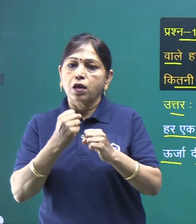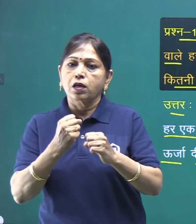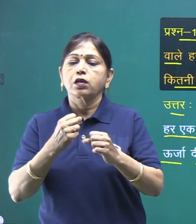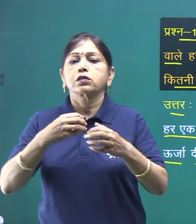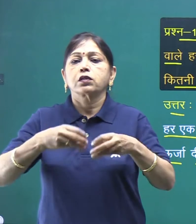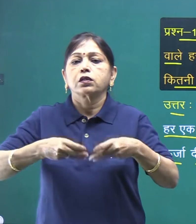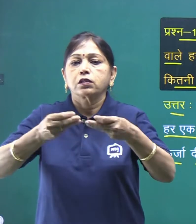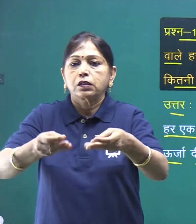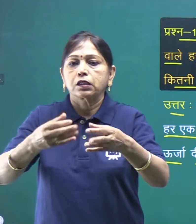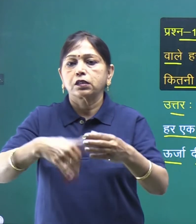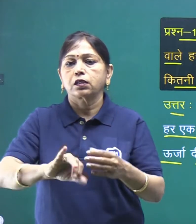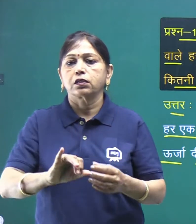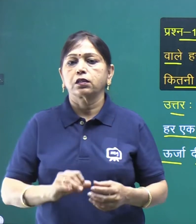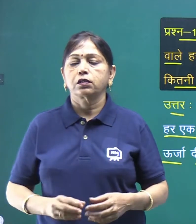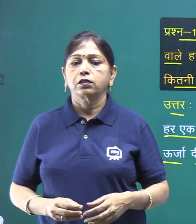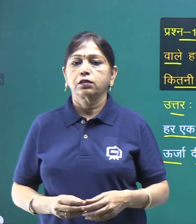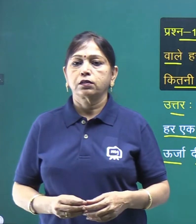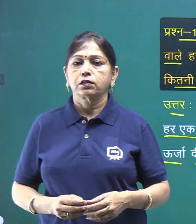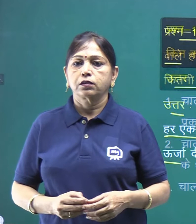दी जाती है।